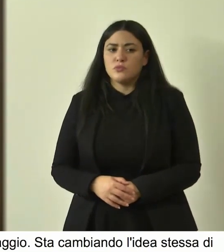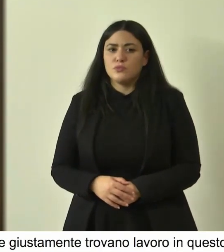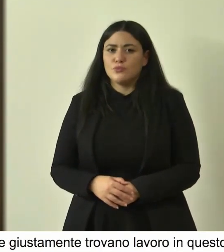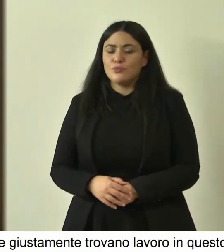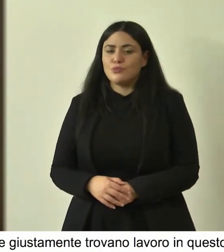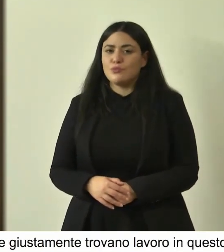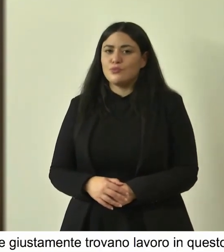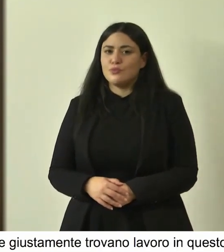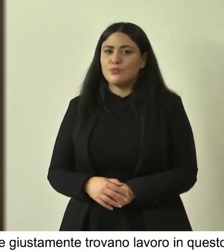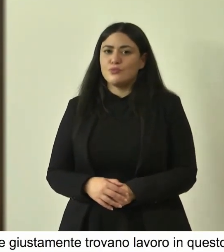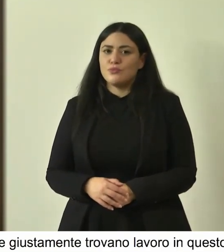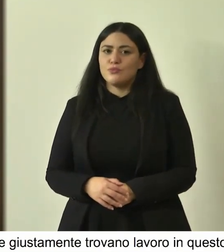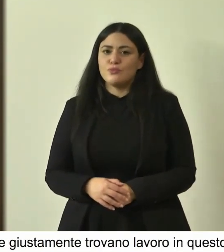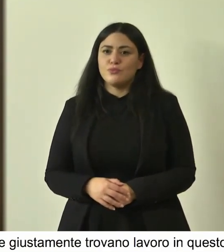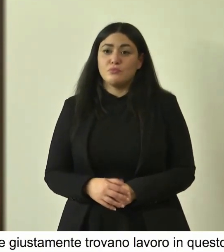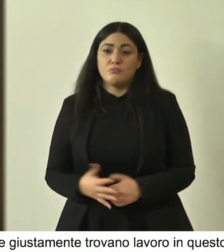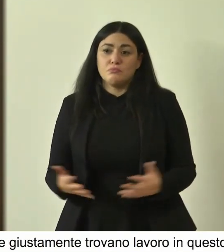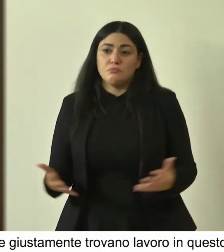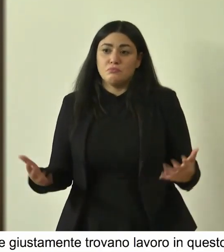Io